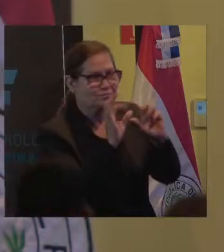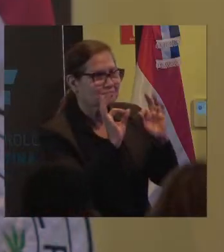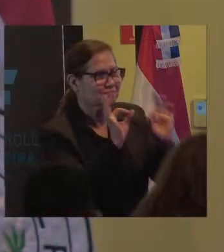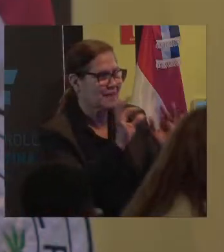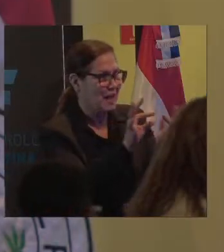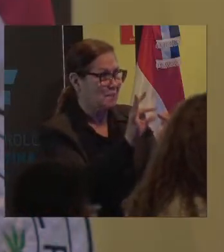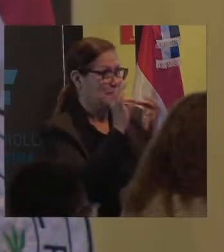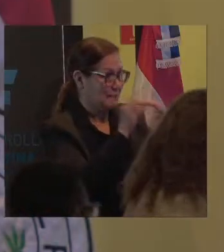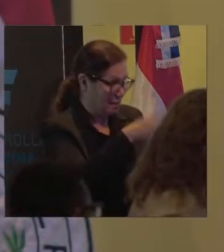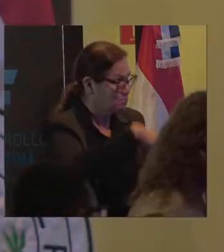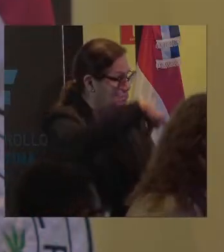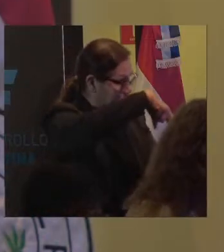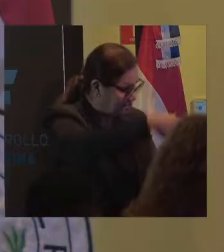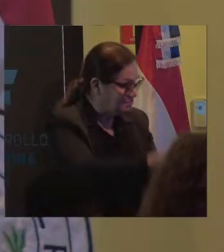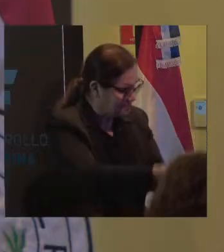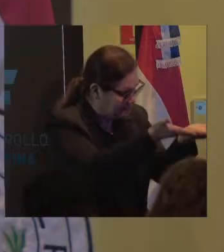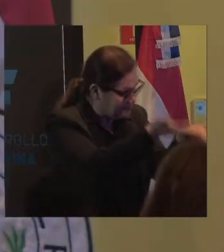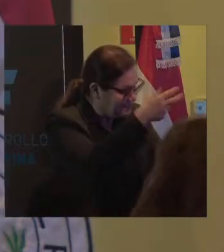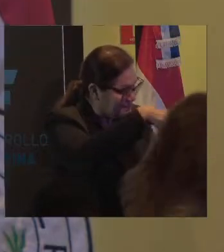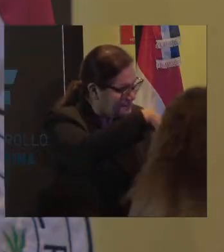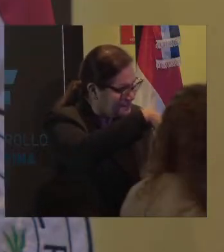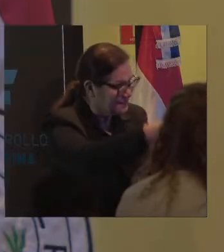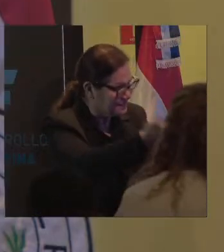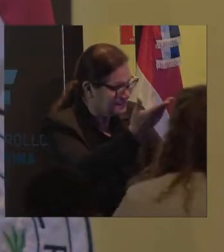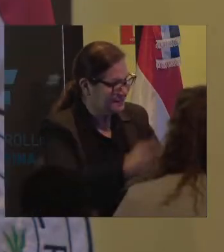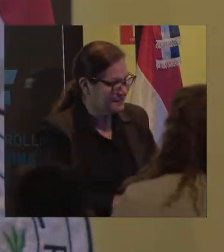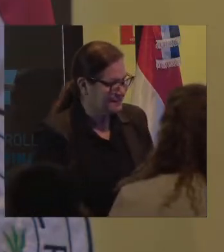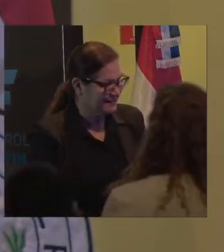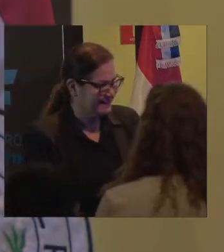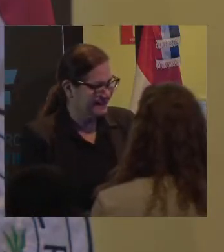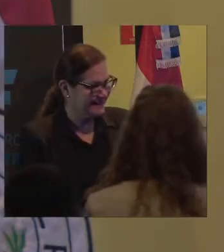institucional de nuestro evento.